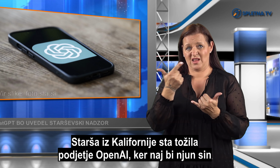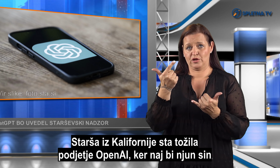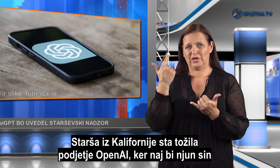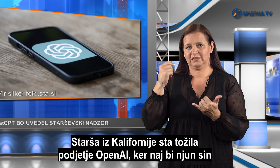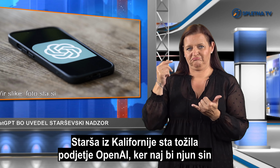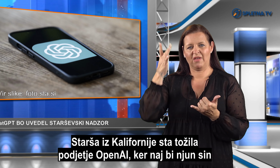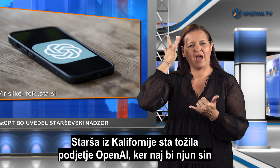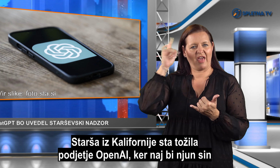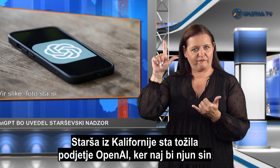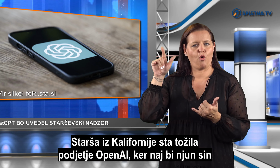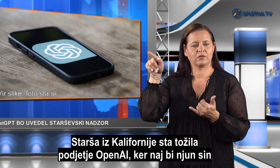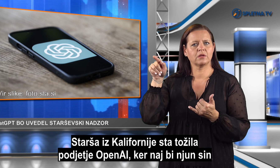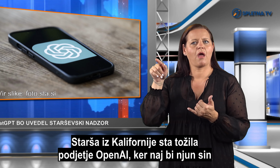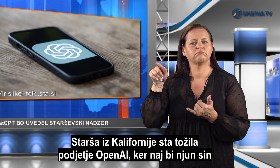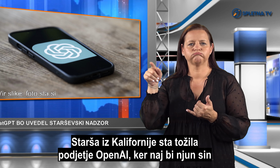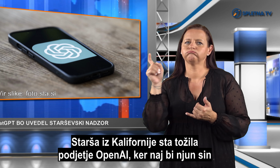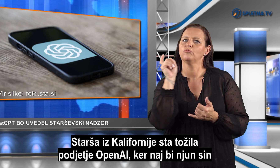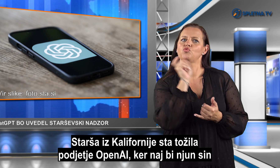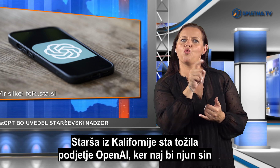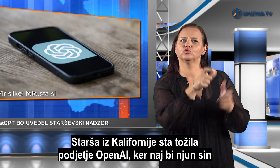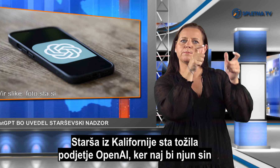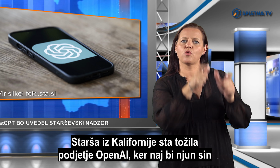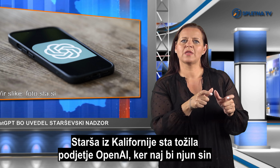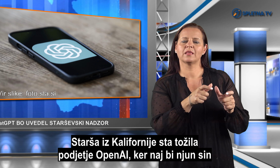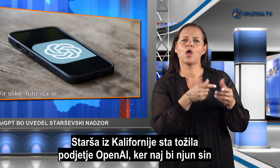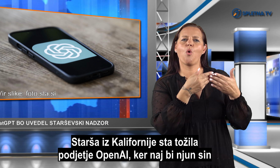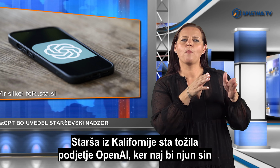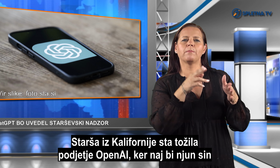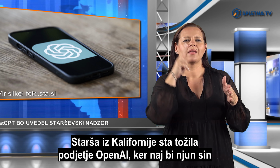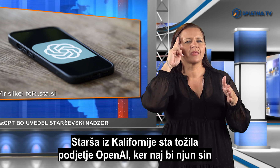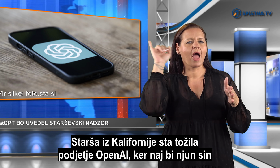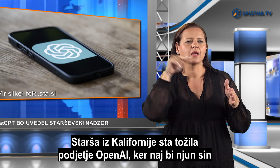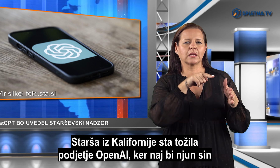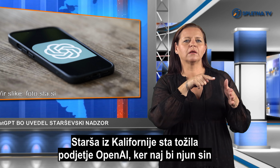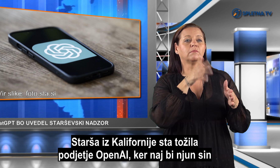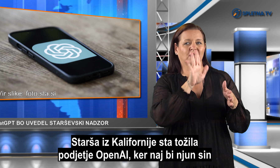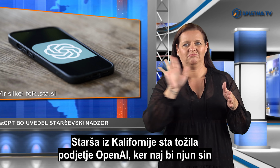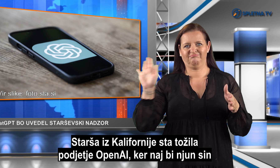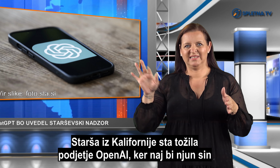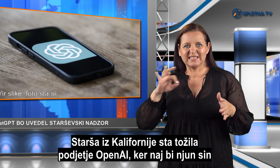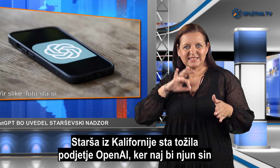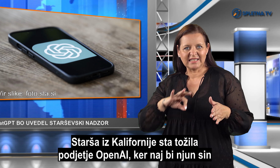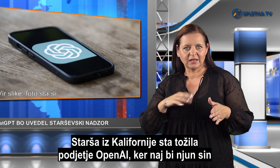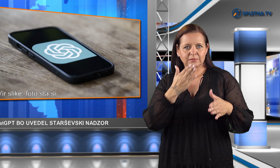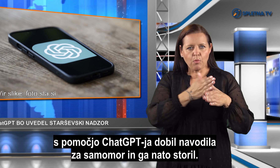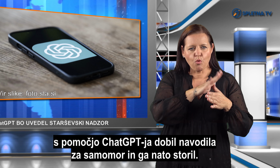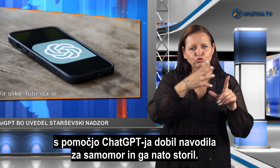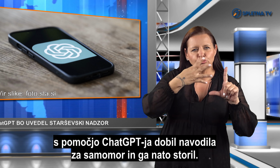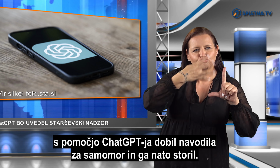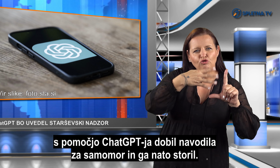Starša iz Kalifornije sta tožila podjetje OpenAI, ker naj bi njun sin s pomočjo ChatGPT-ja dobil